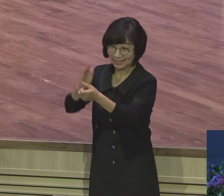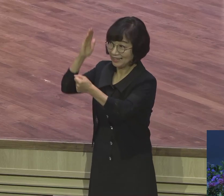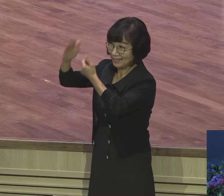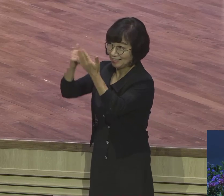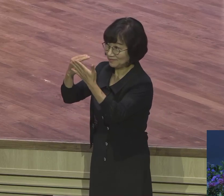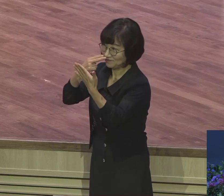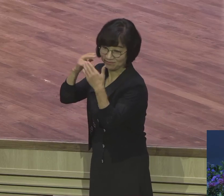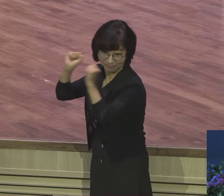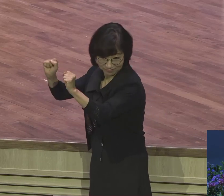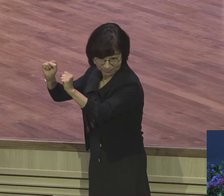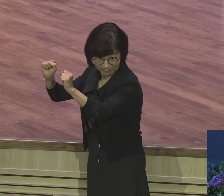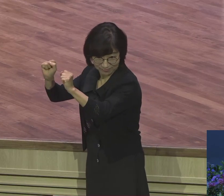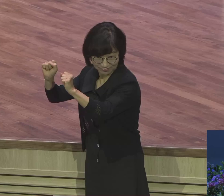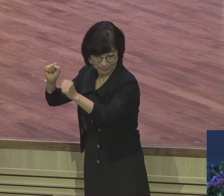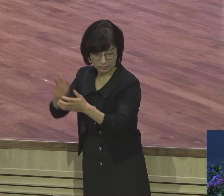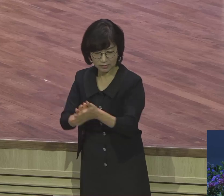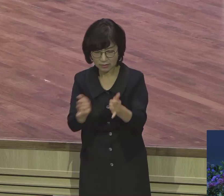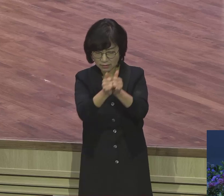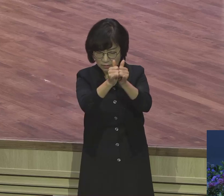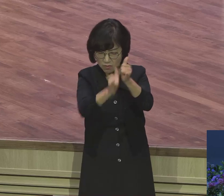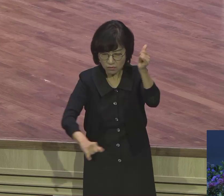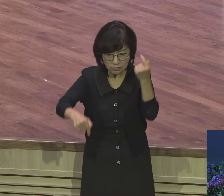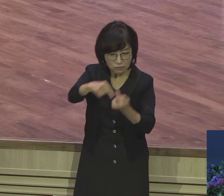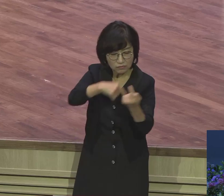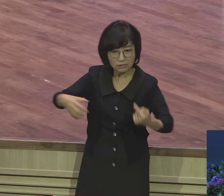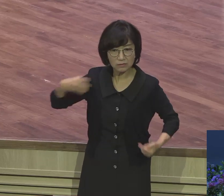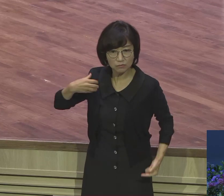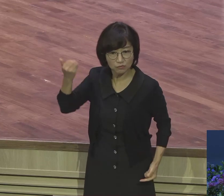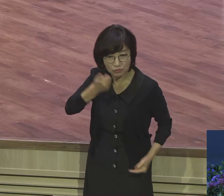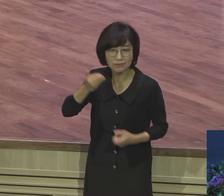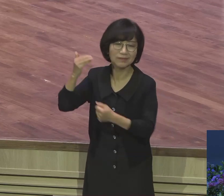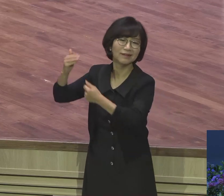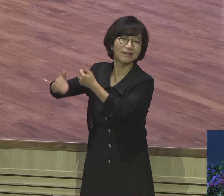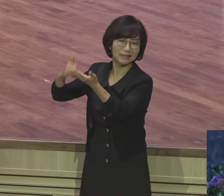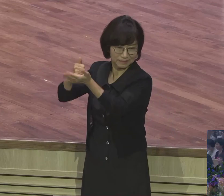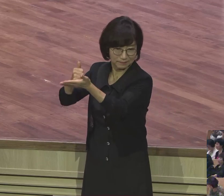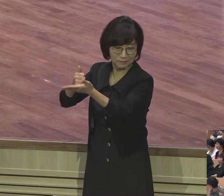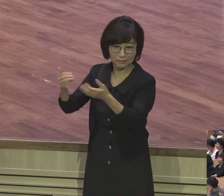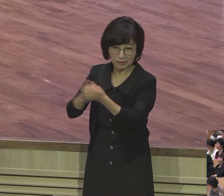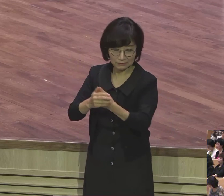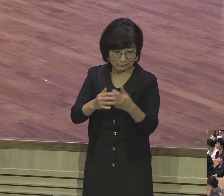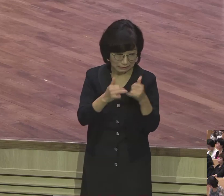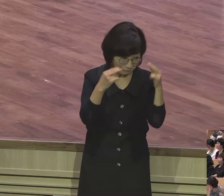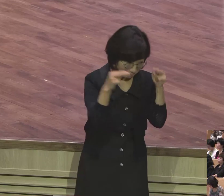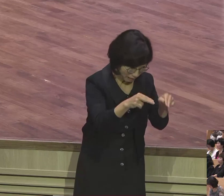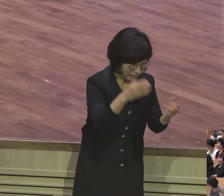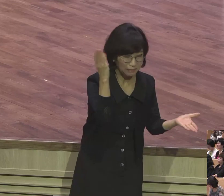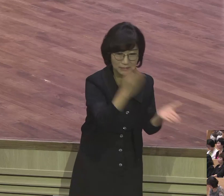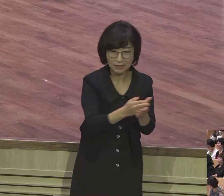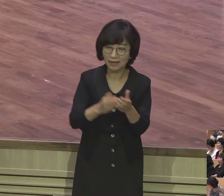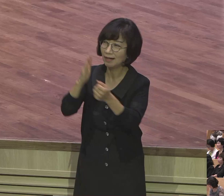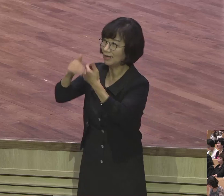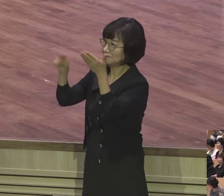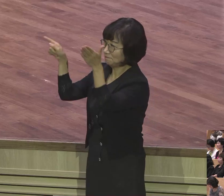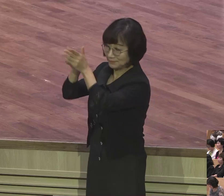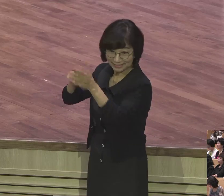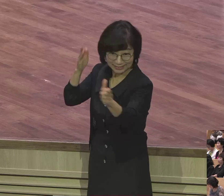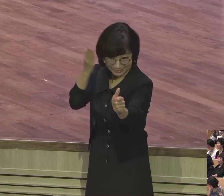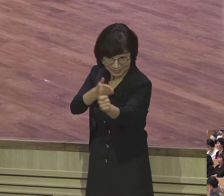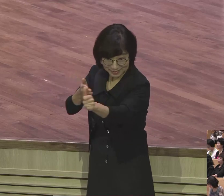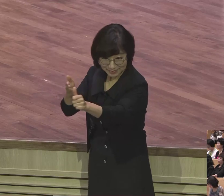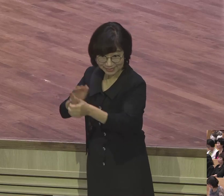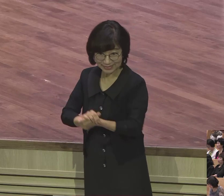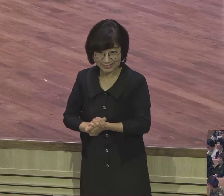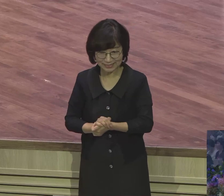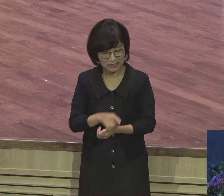살아계신다고 역사에 죽은 자는 하나님이시라고 하나님을 믿으시기 바랍니다. 사람을 미워하고 사람을 평가하고